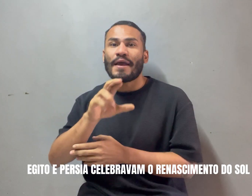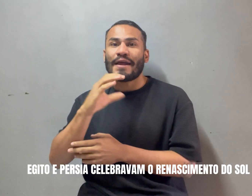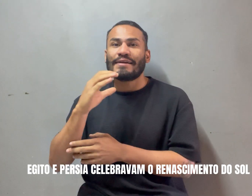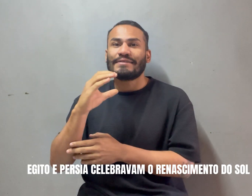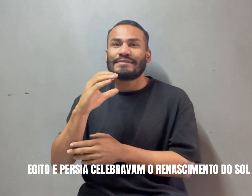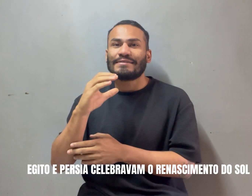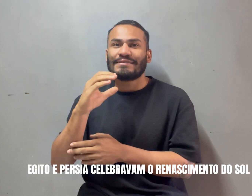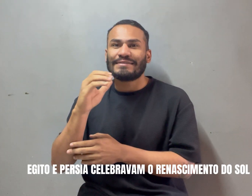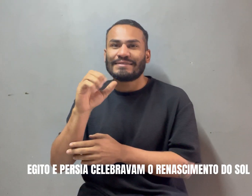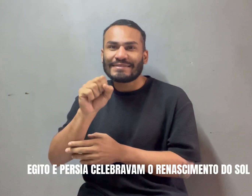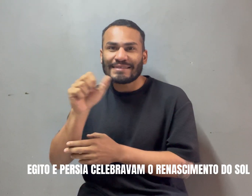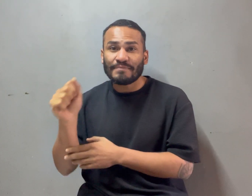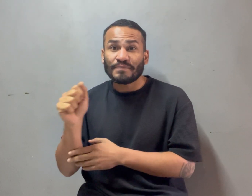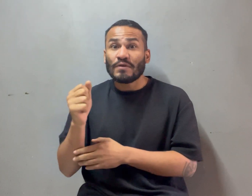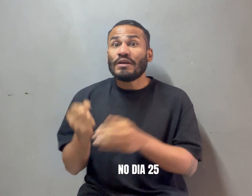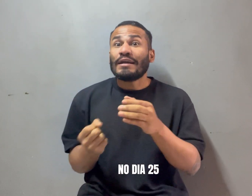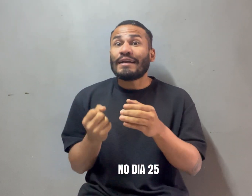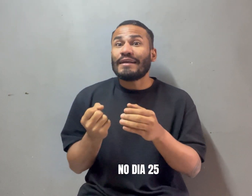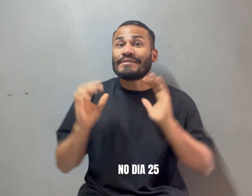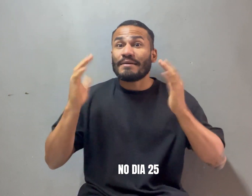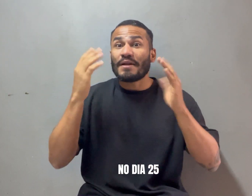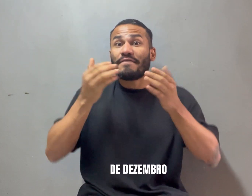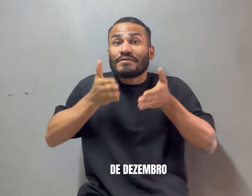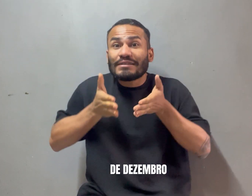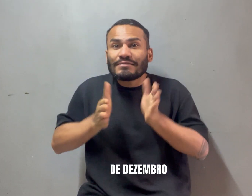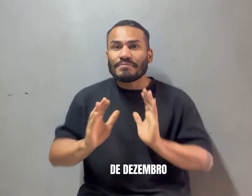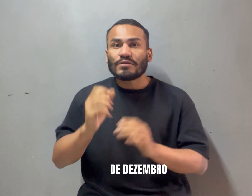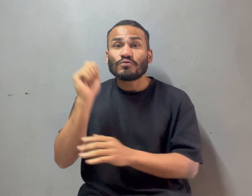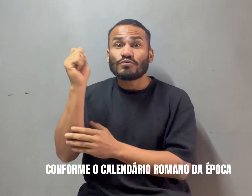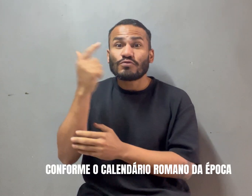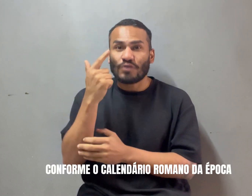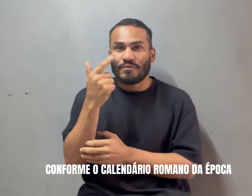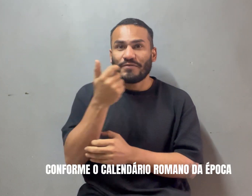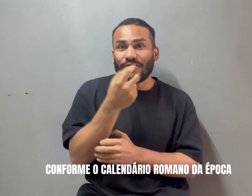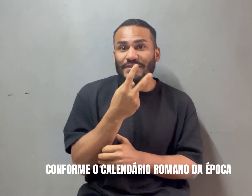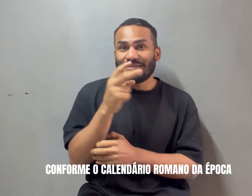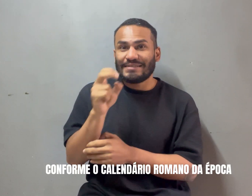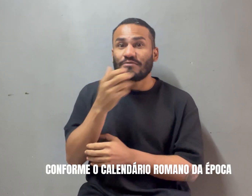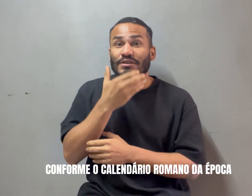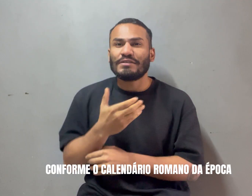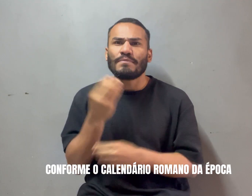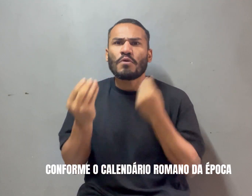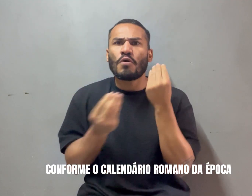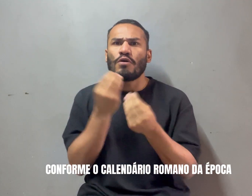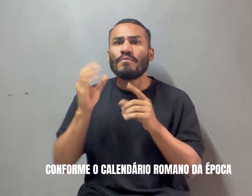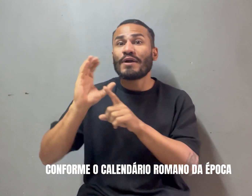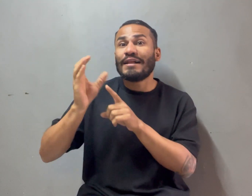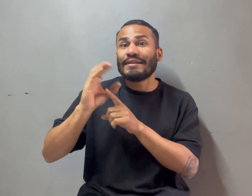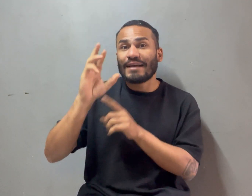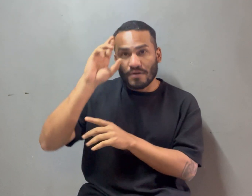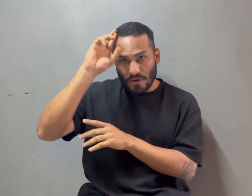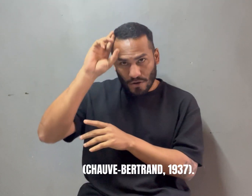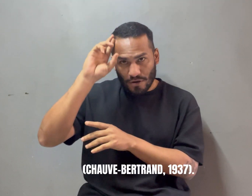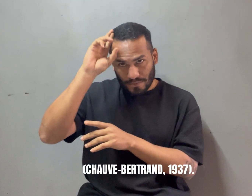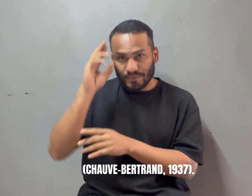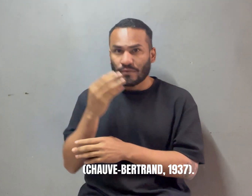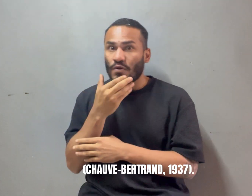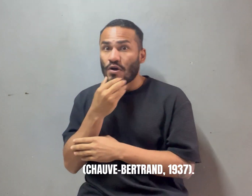o renascimento do Sol no dia 25 de dezembro, conforme o calendário romano da época. Schuh-Bertrand,